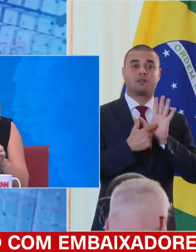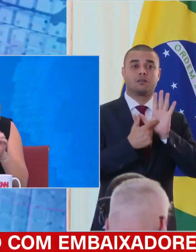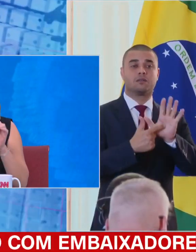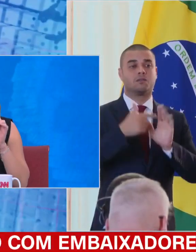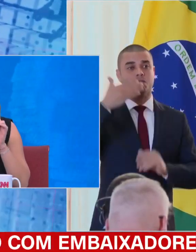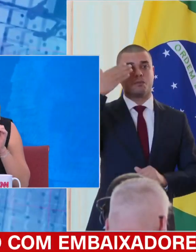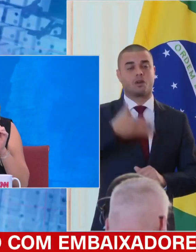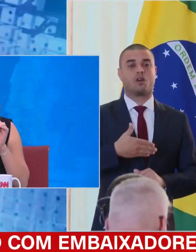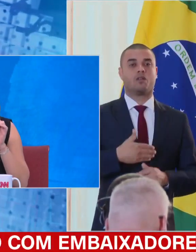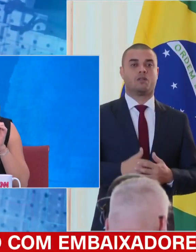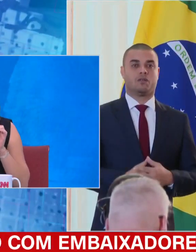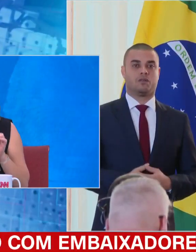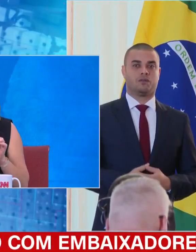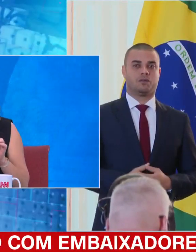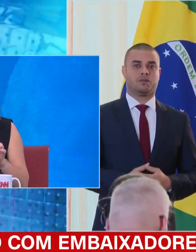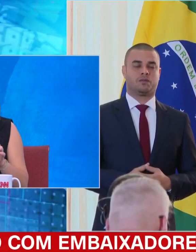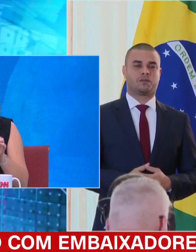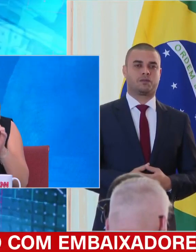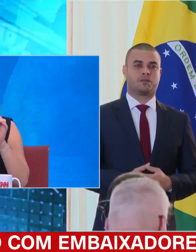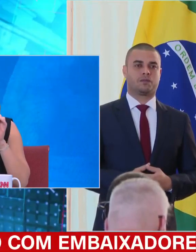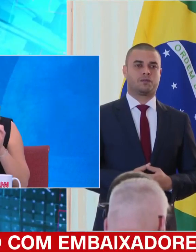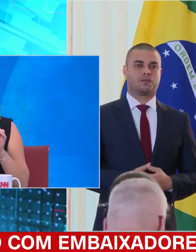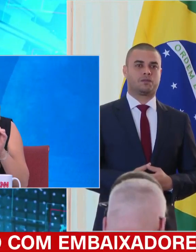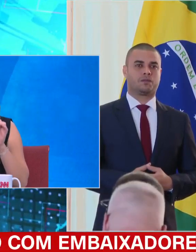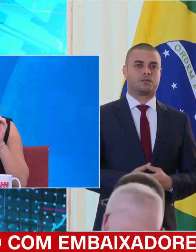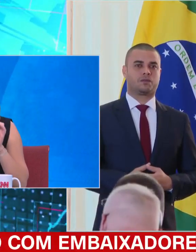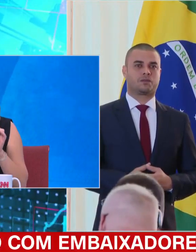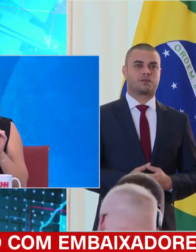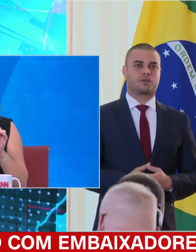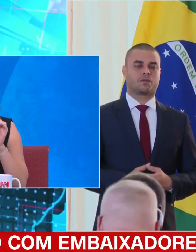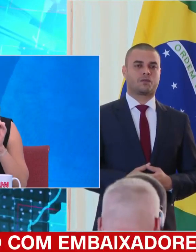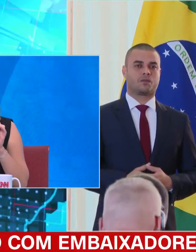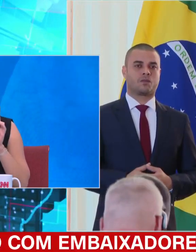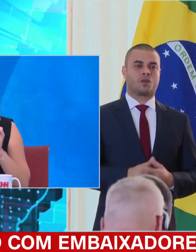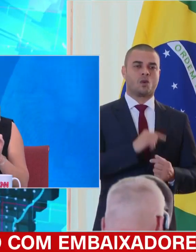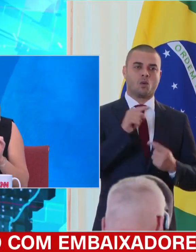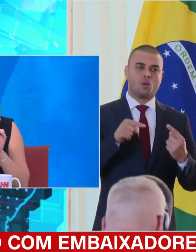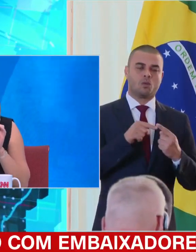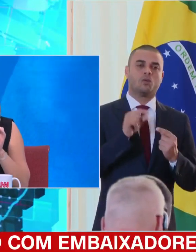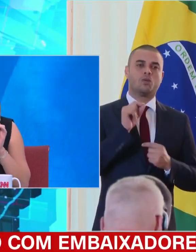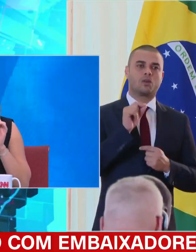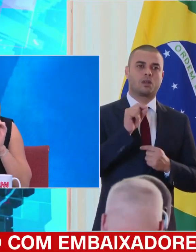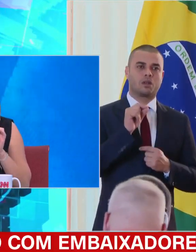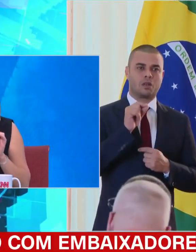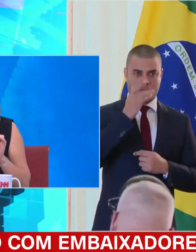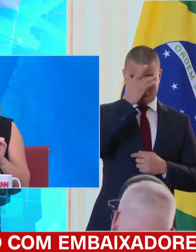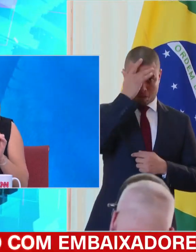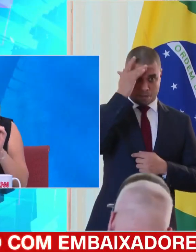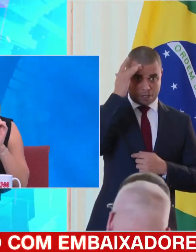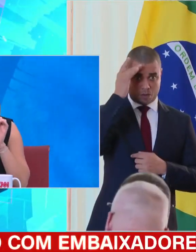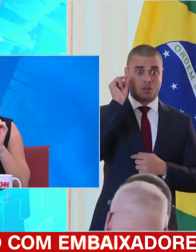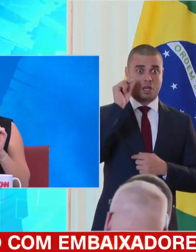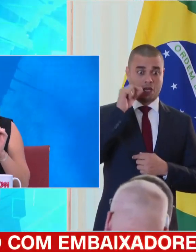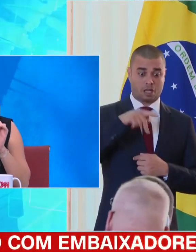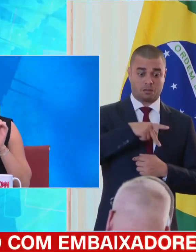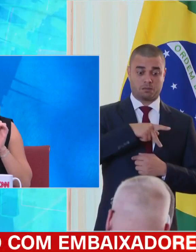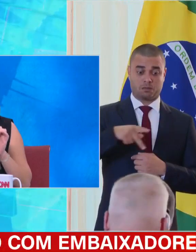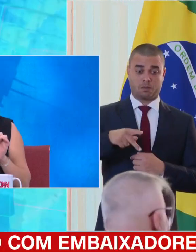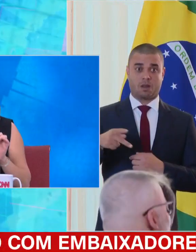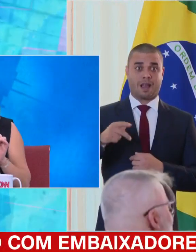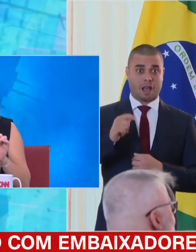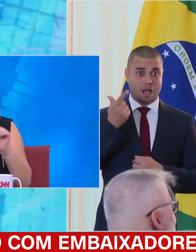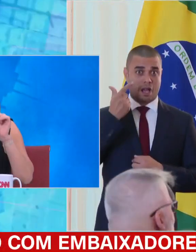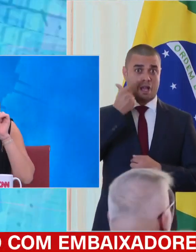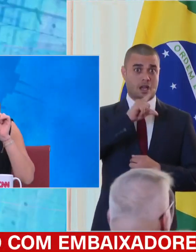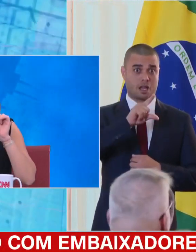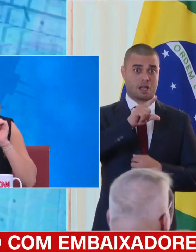escreve o representante de Augusto Aras sobre a fala de Jair bolsonaro a liberdade